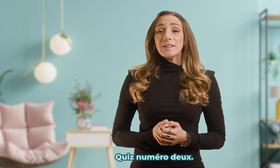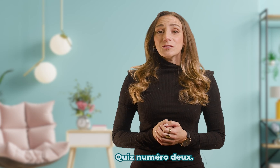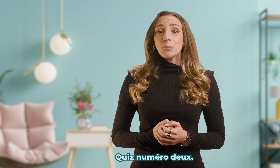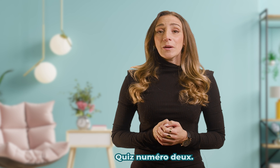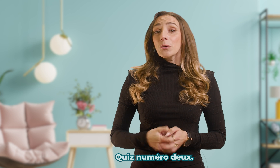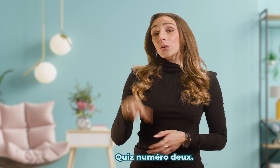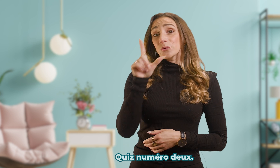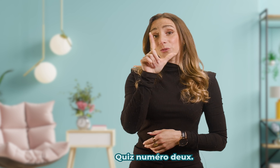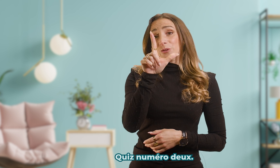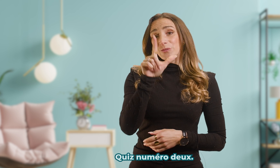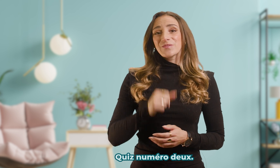Quiz numéro 2.